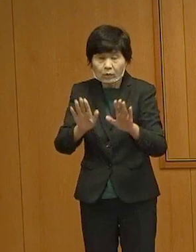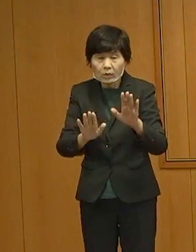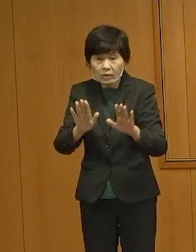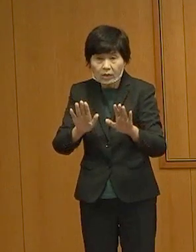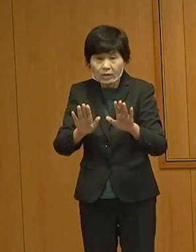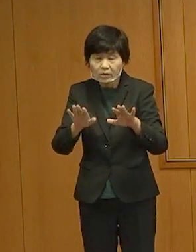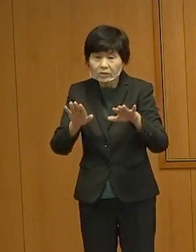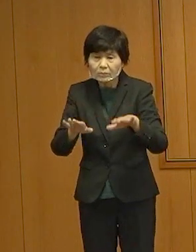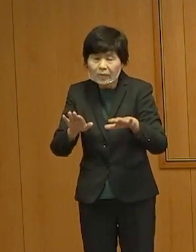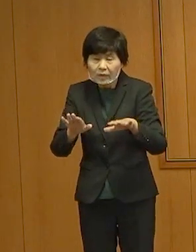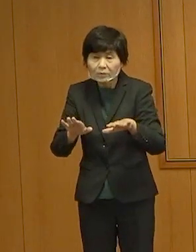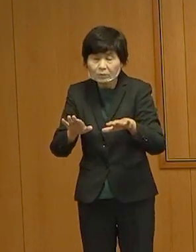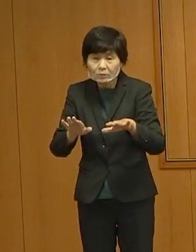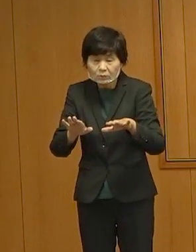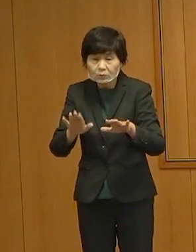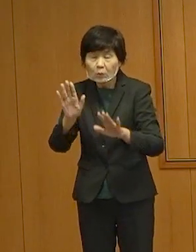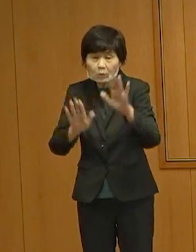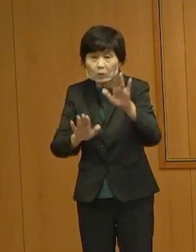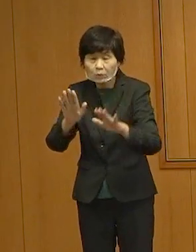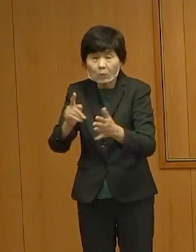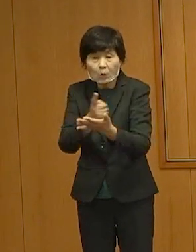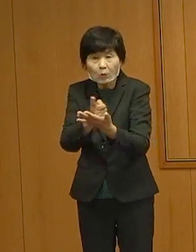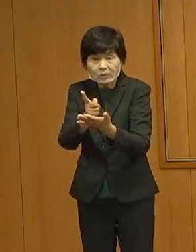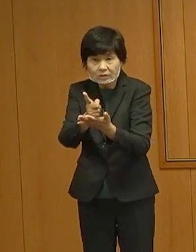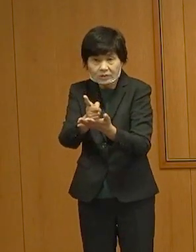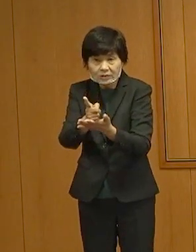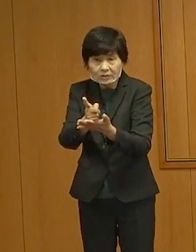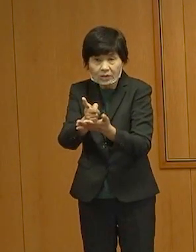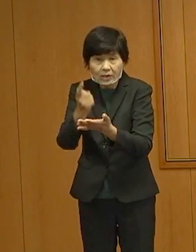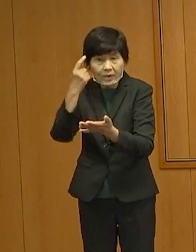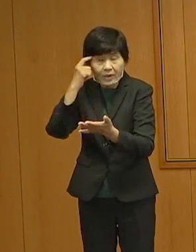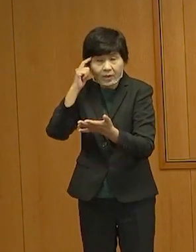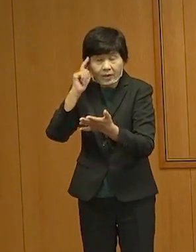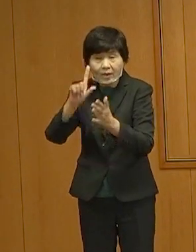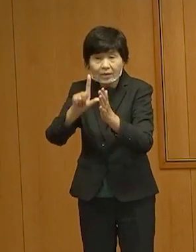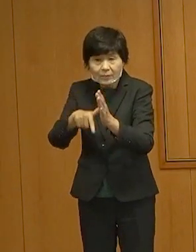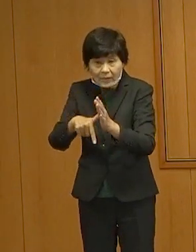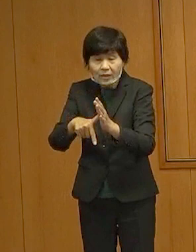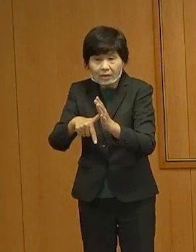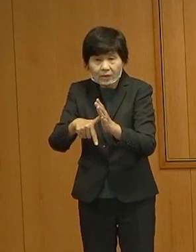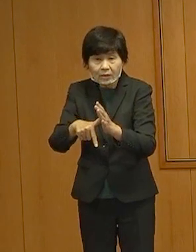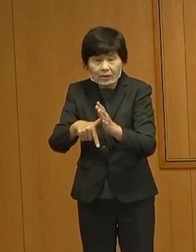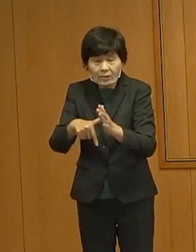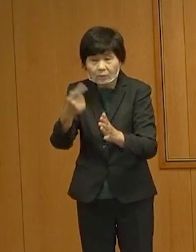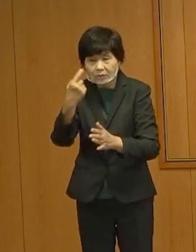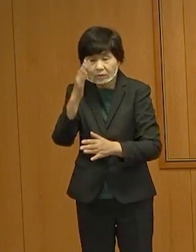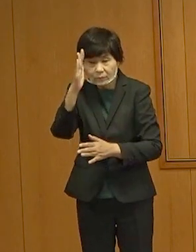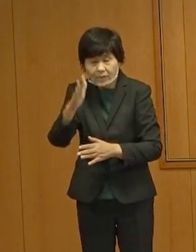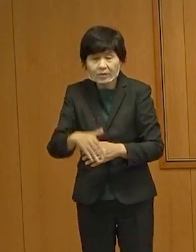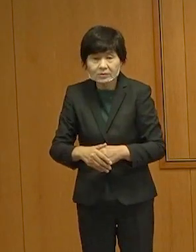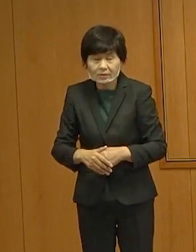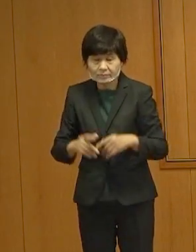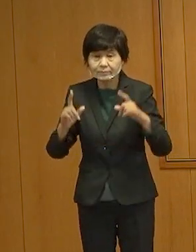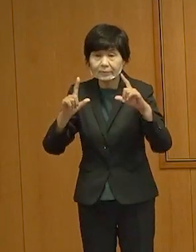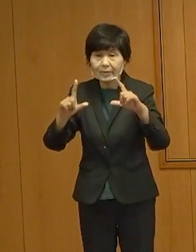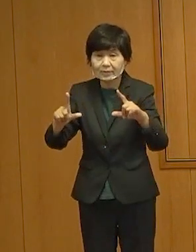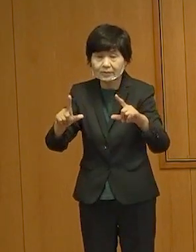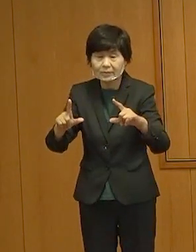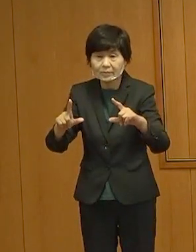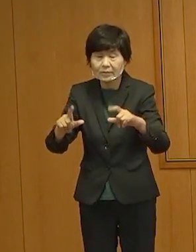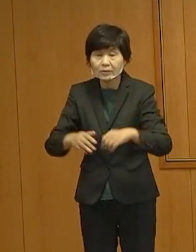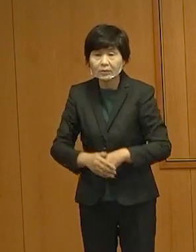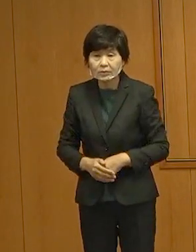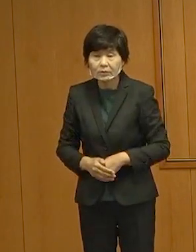こういう方針でいきたいということで考えていらっしゃるものがあれば教えてください。 はい、8